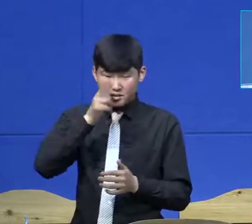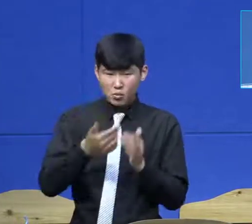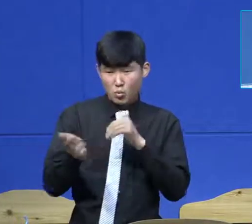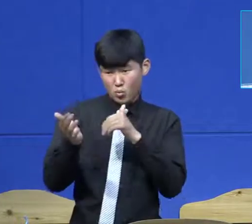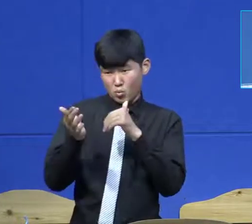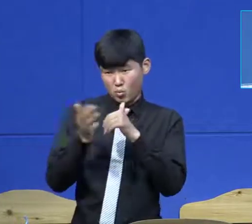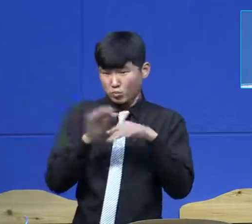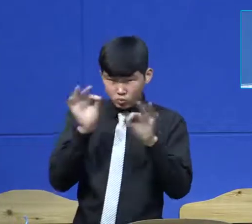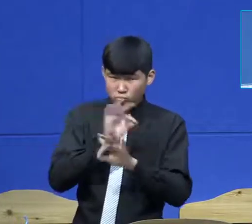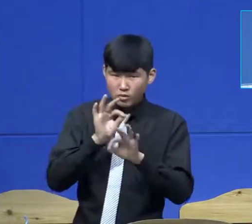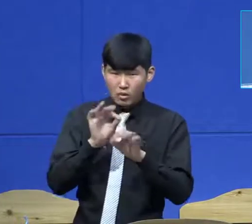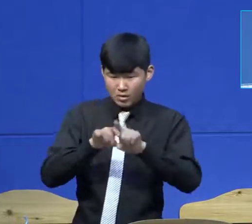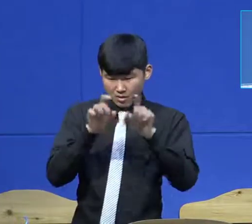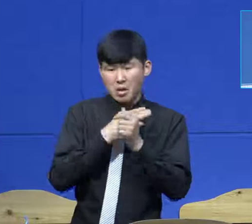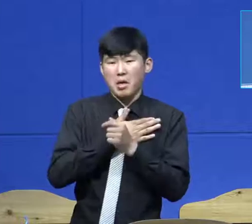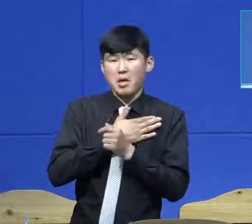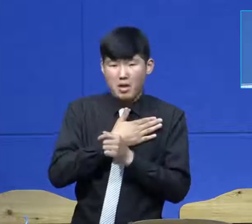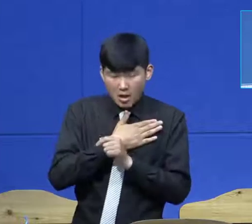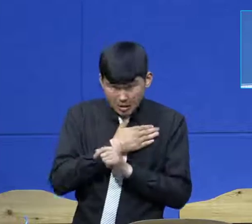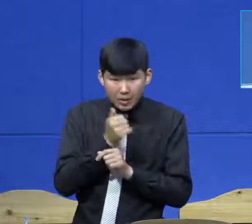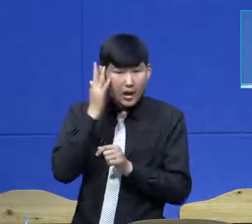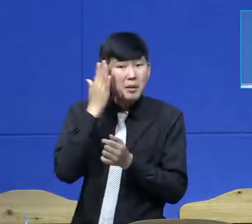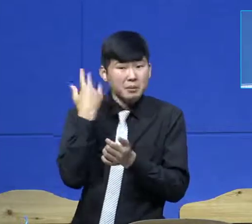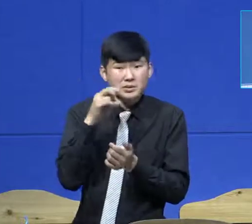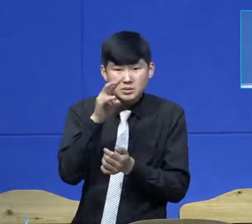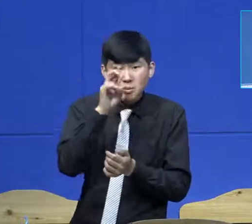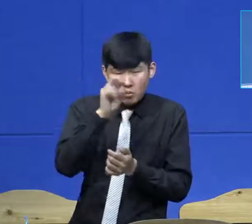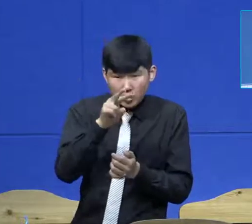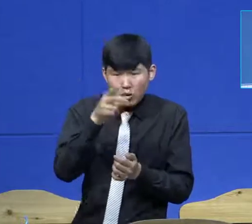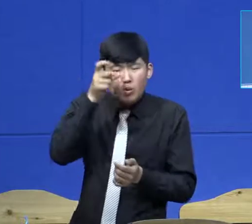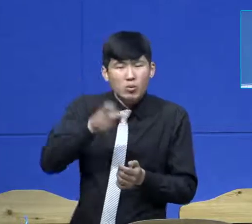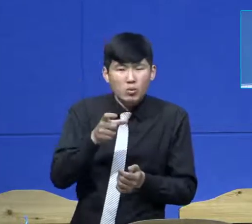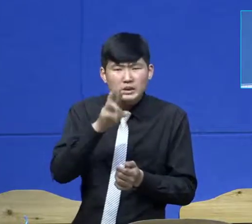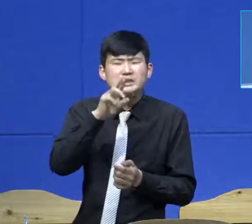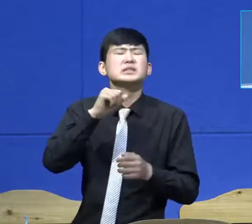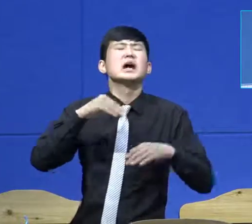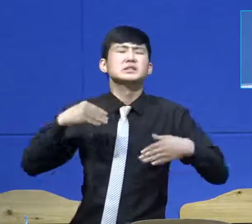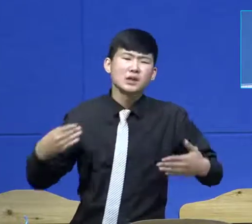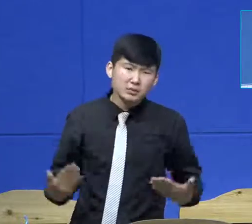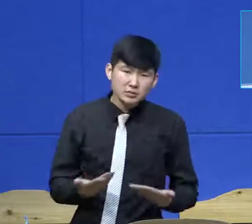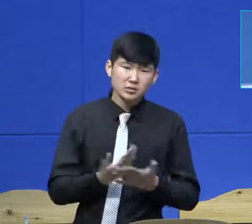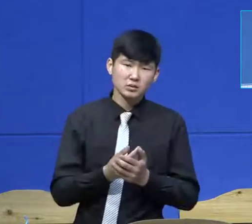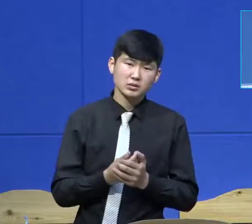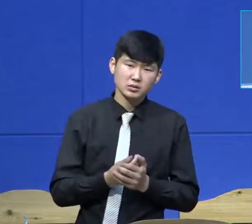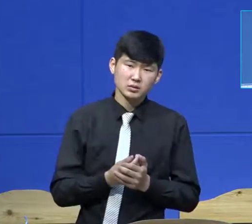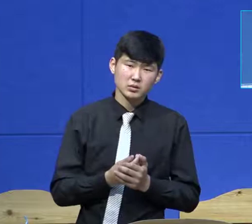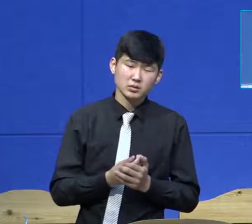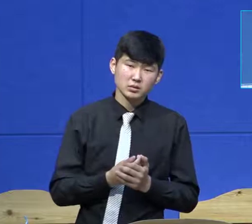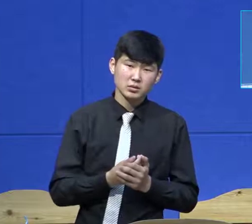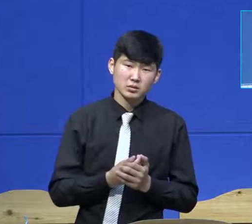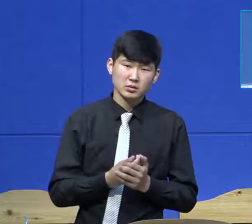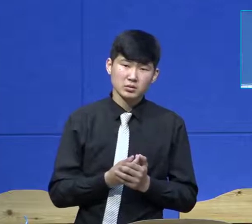үхэхгүйгээр хэрэв амьд үлдэх арга байсан бол тэр хүн яаж амьдрах байсан бол яаж амьдэрсэн бол гинт хэрэг хийх